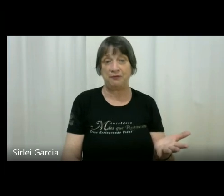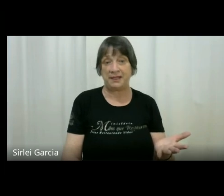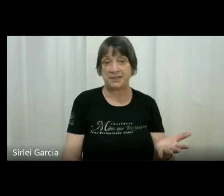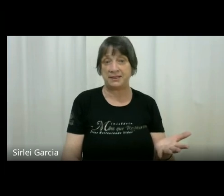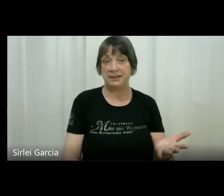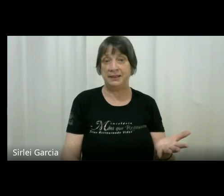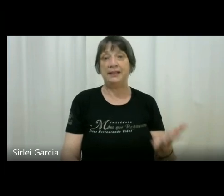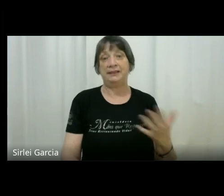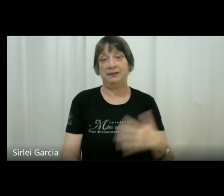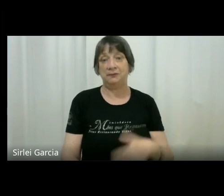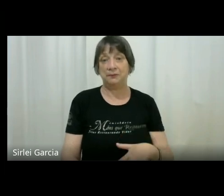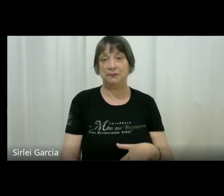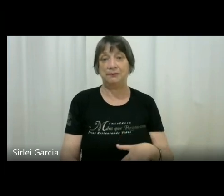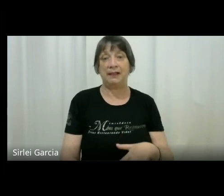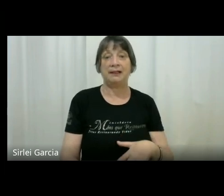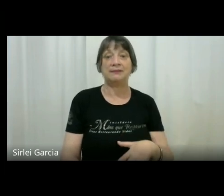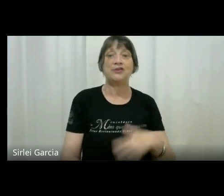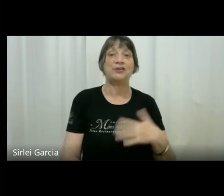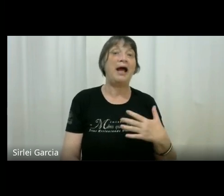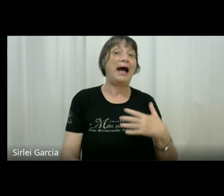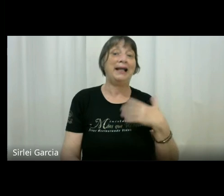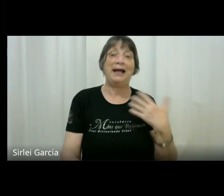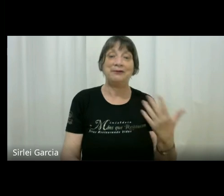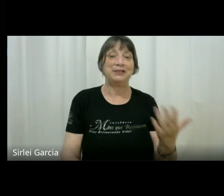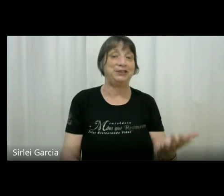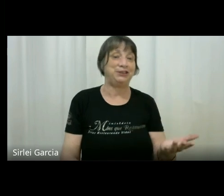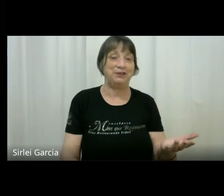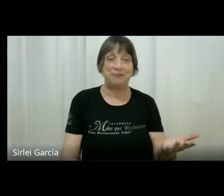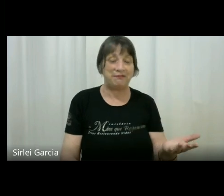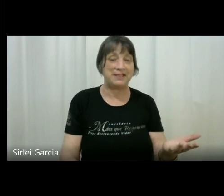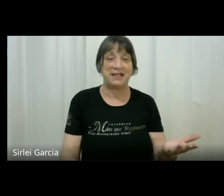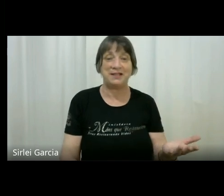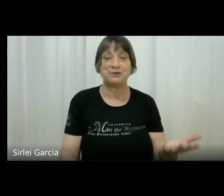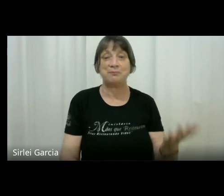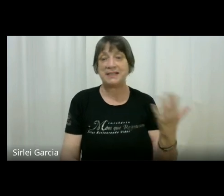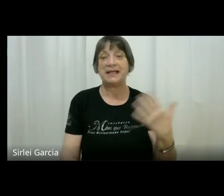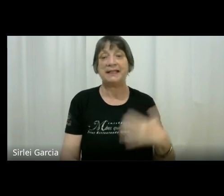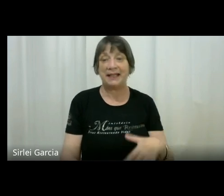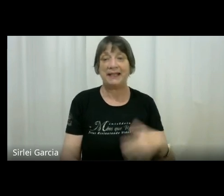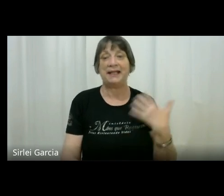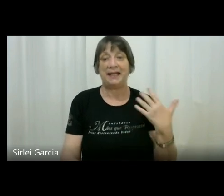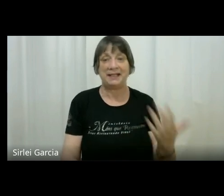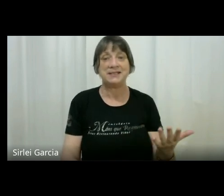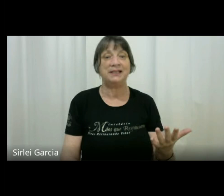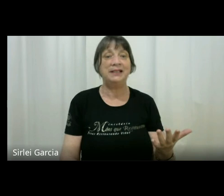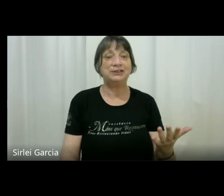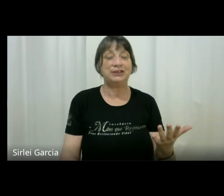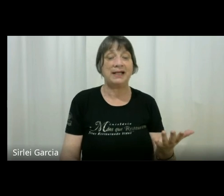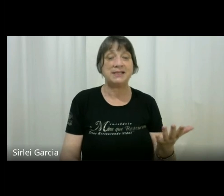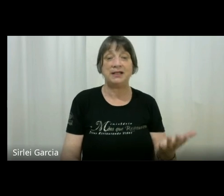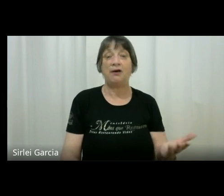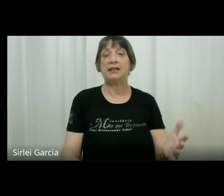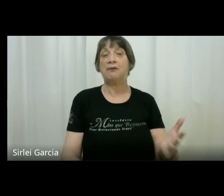ela fez. Então, assim, claro que a gente não vai fazer isso, mas a ideia era essa,